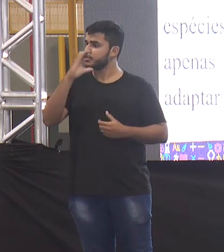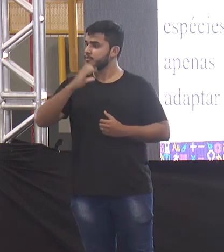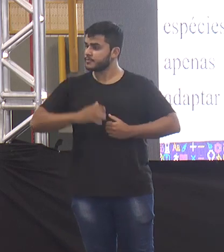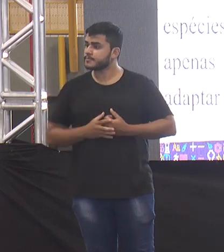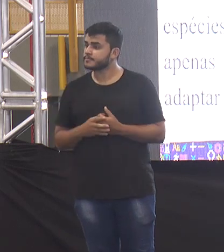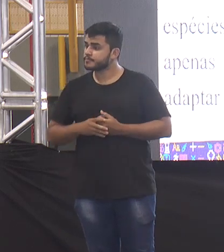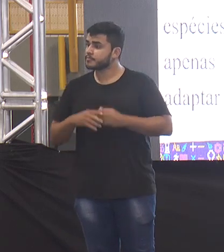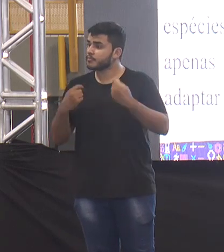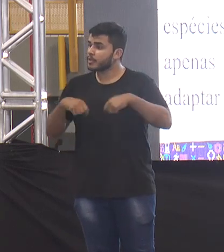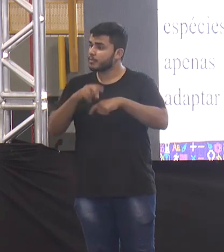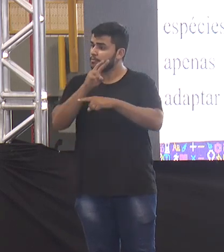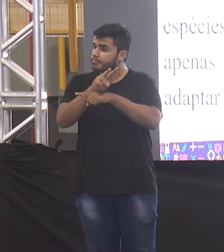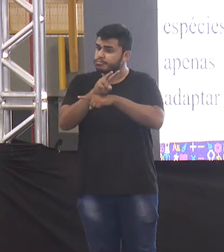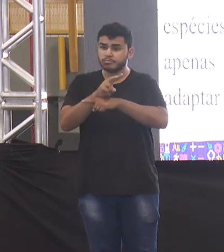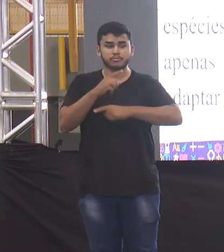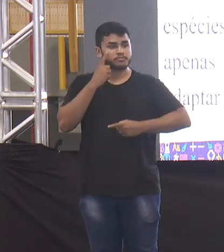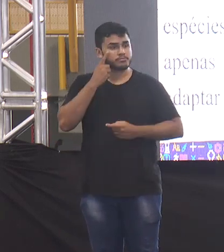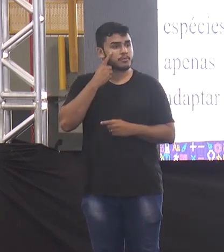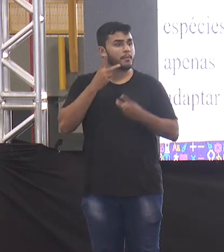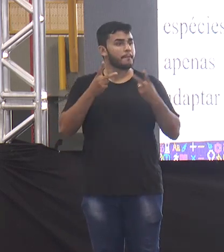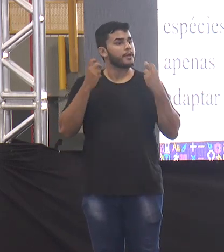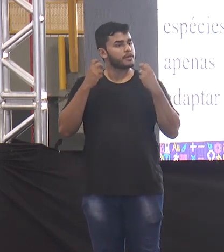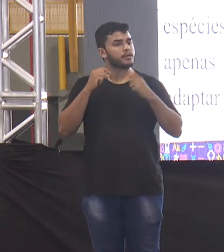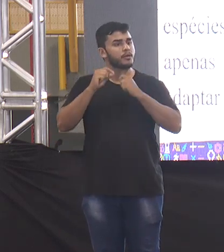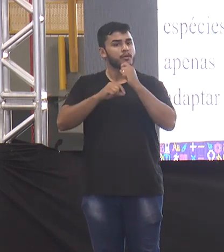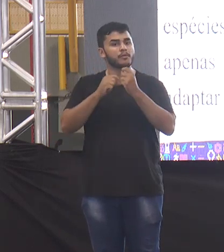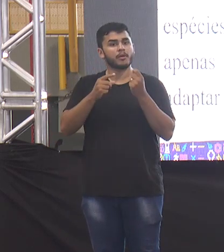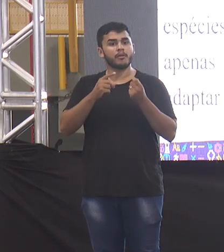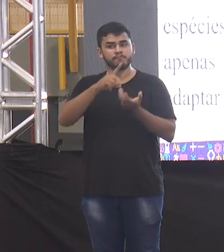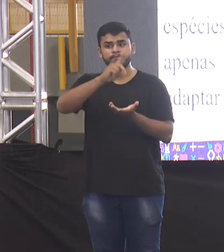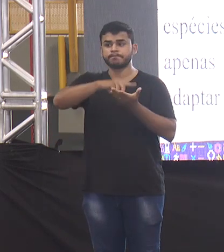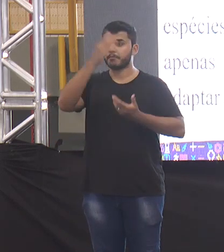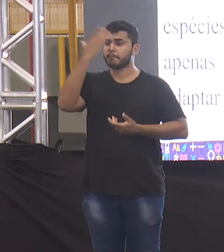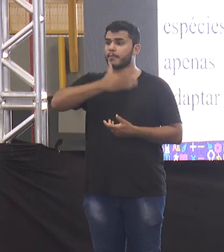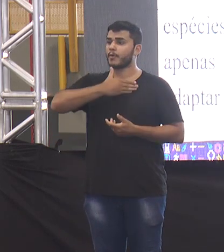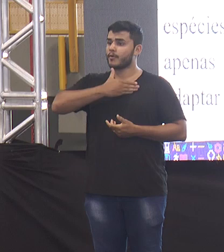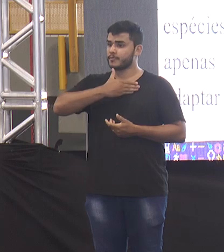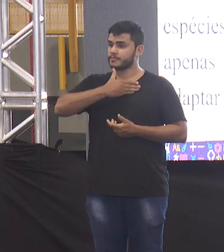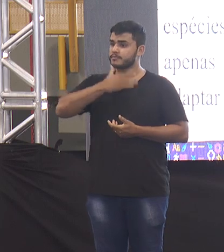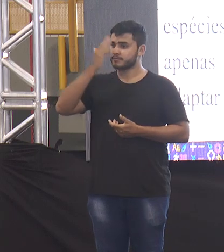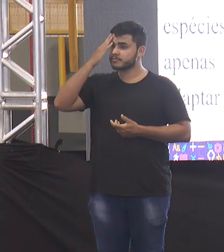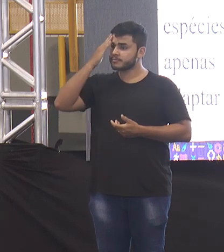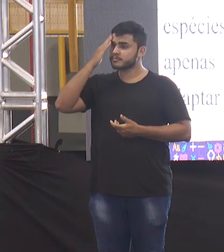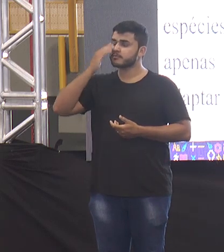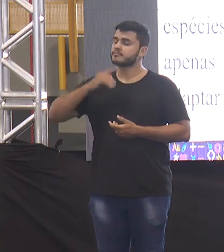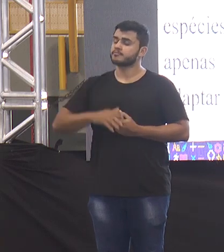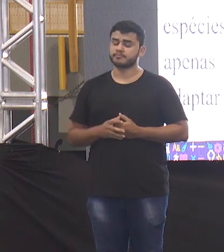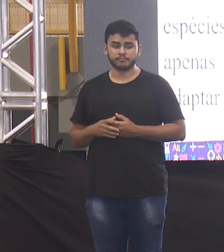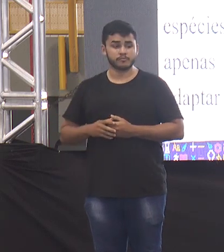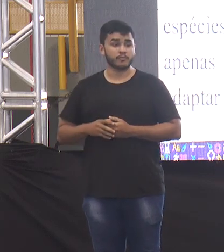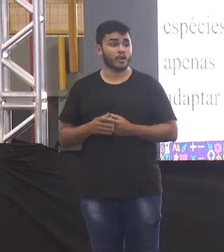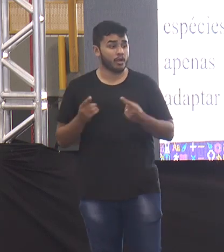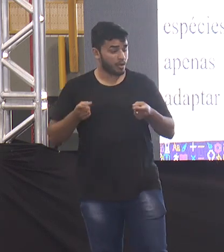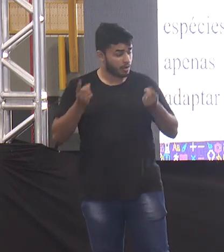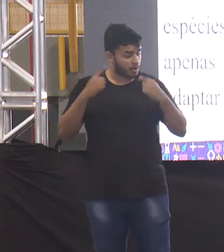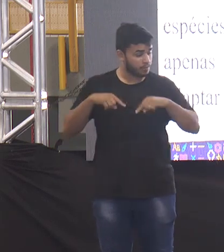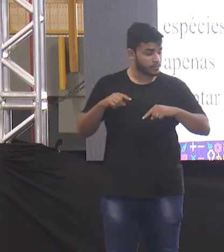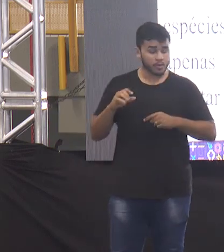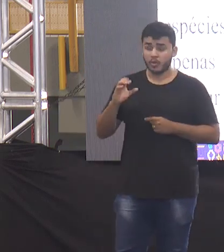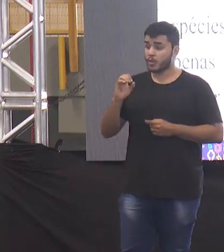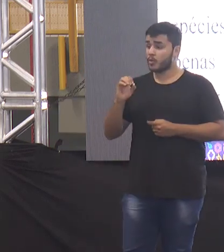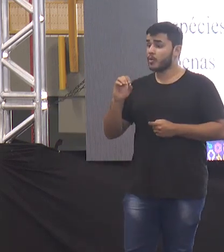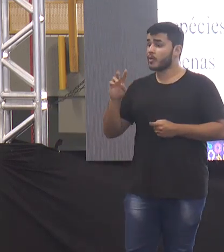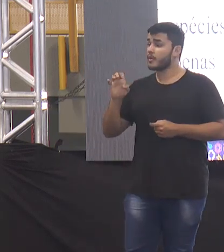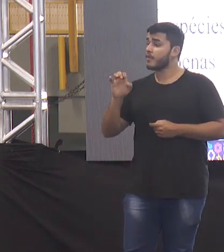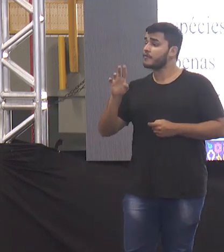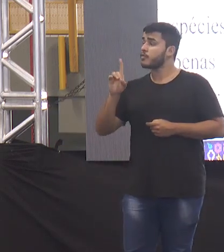base observada, verificada na sociedade. E o evolucionismo?